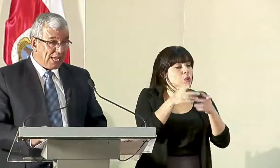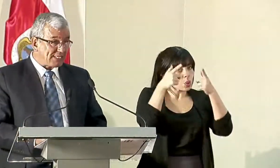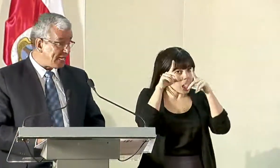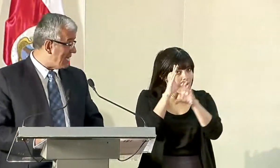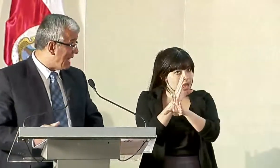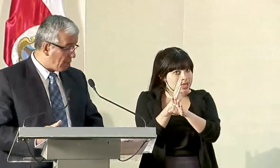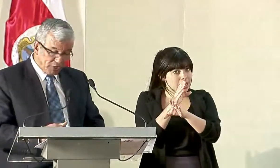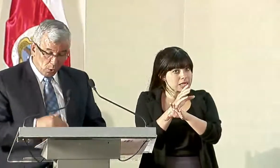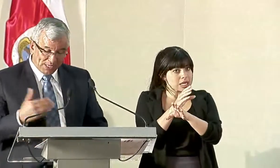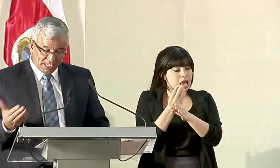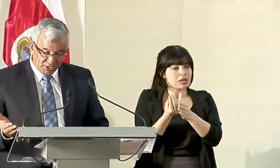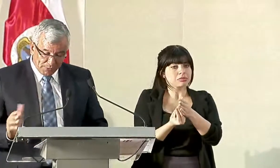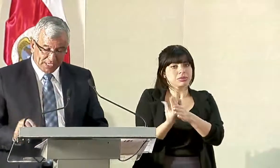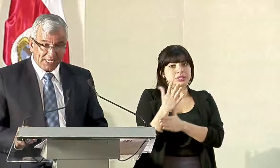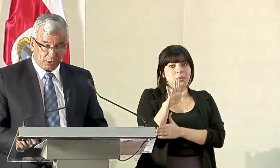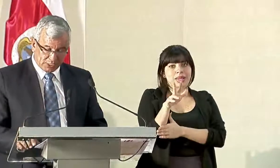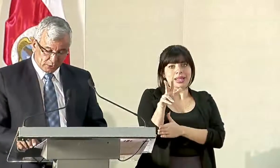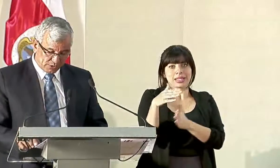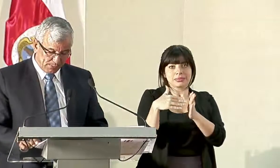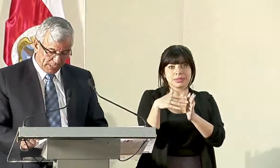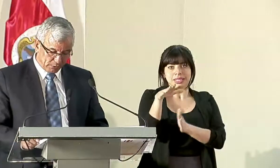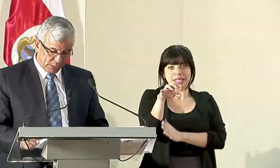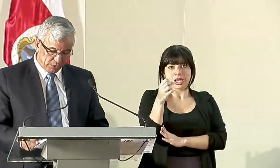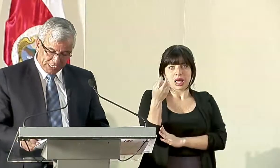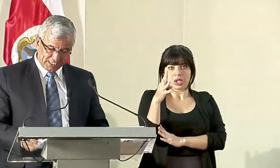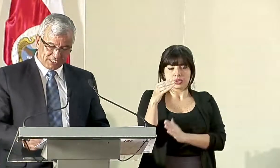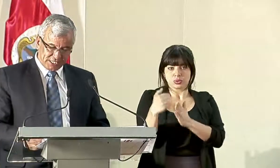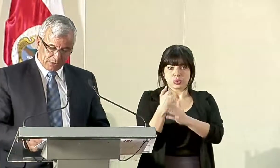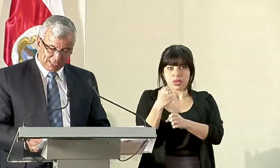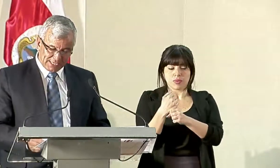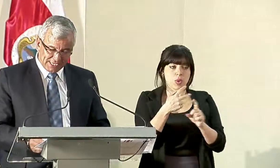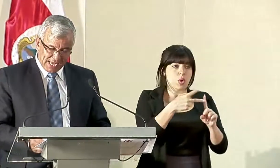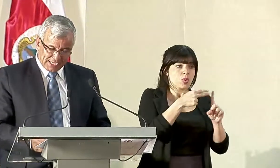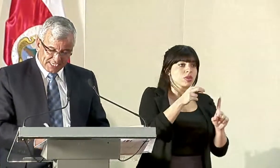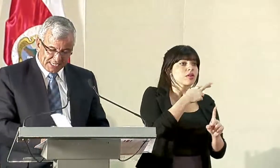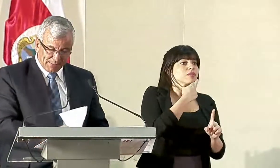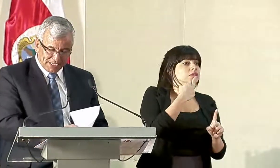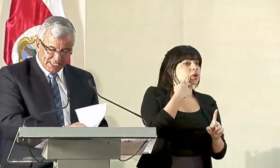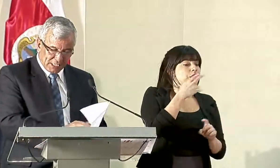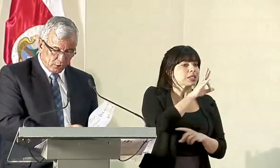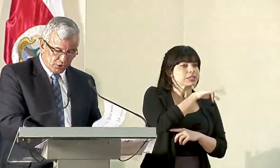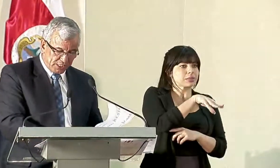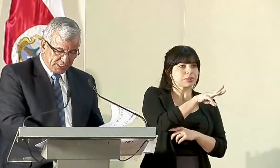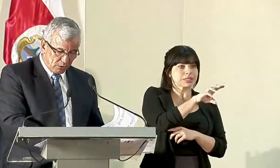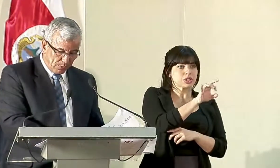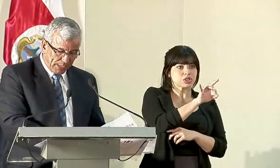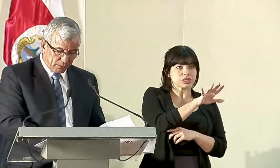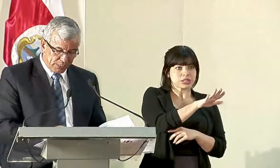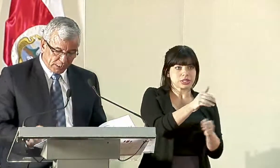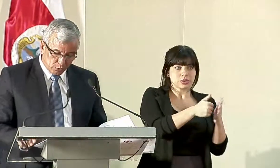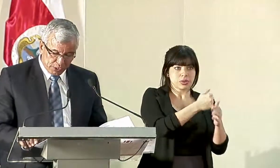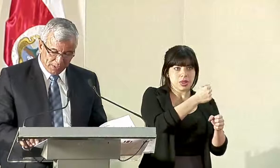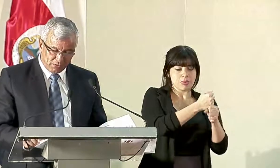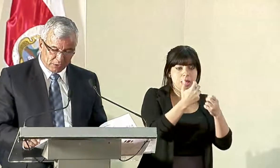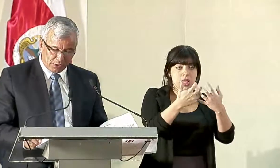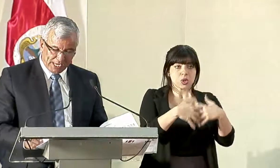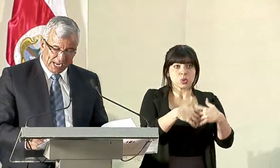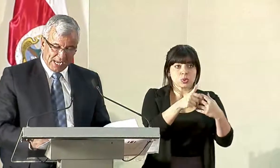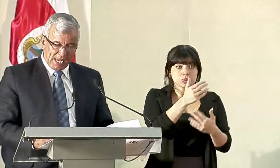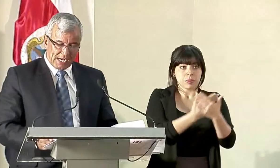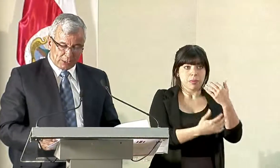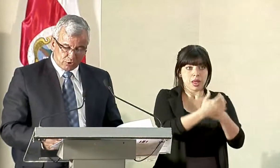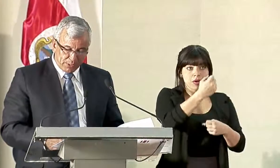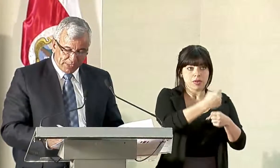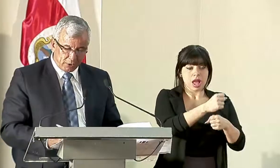ganadería se generaron 56.514 empleos, en hoteles y restaurantes 7.685 empleos, en industria